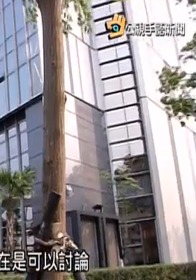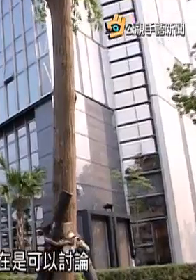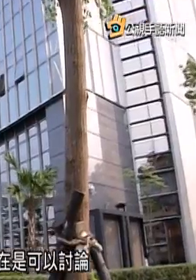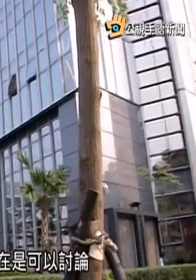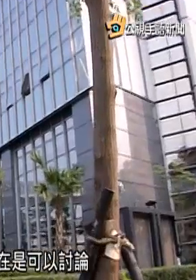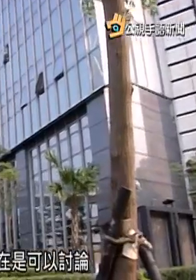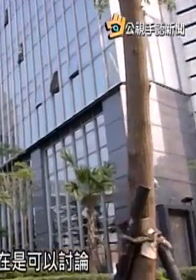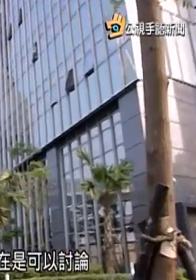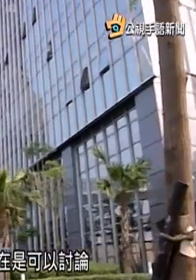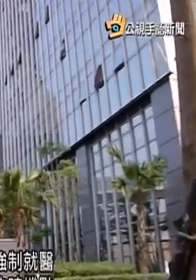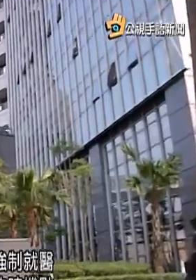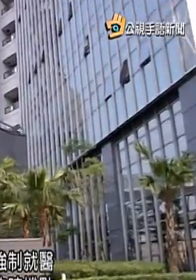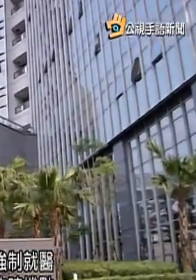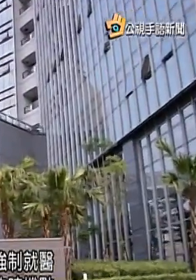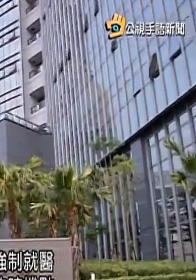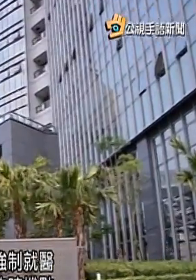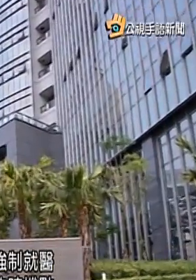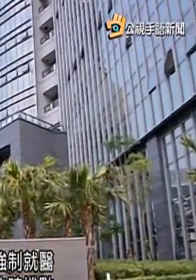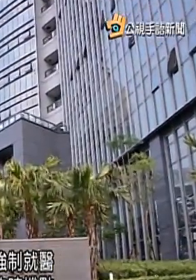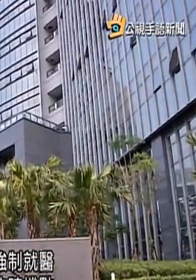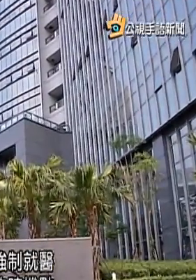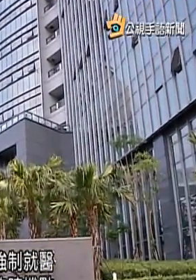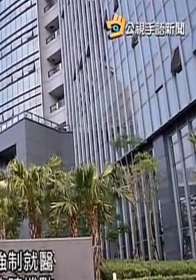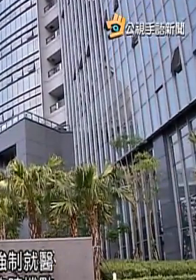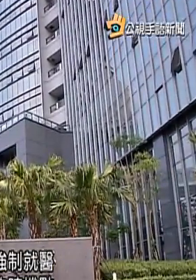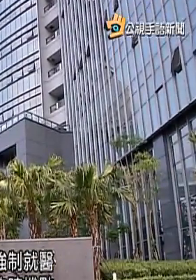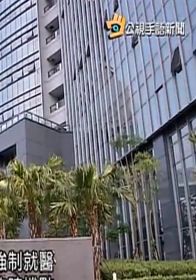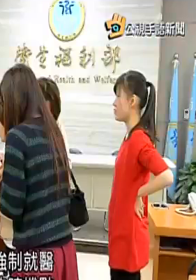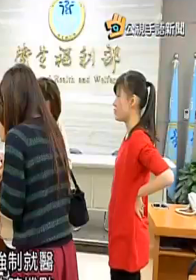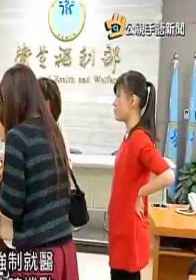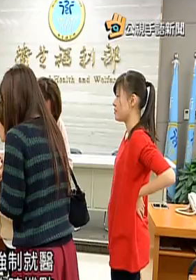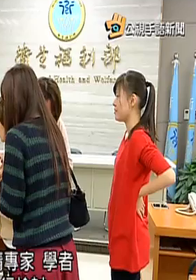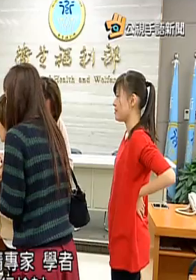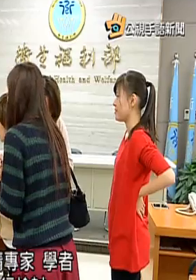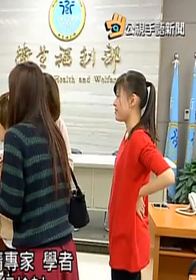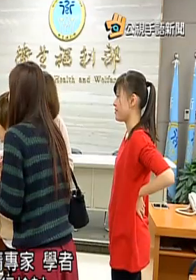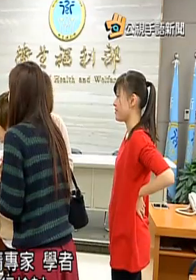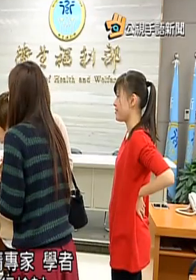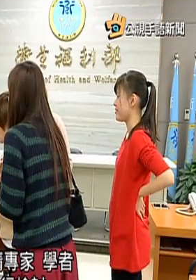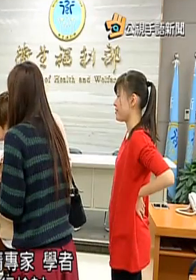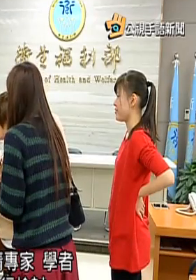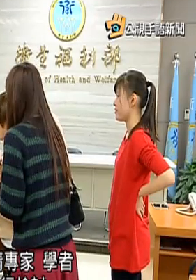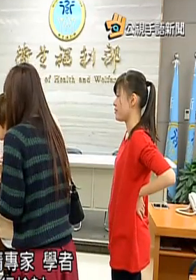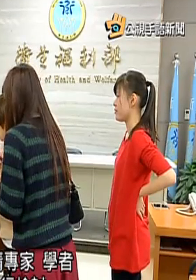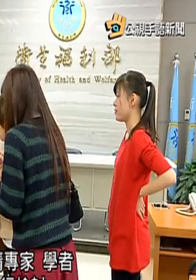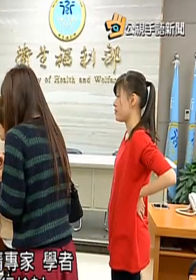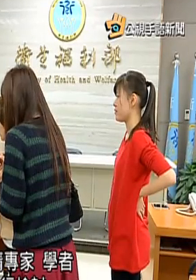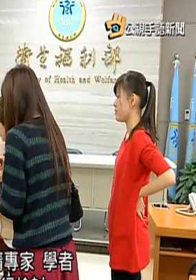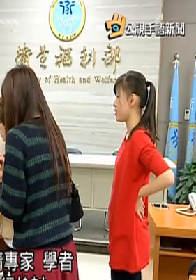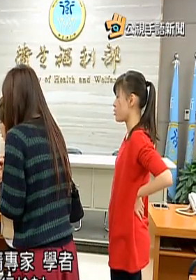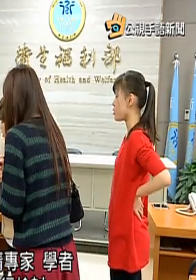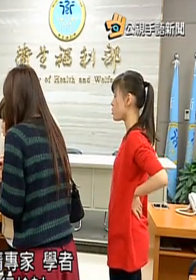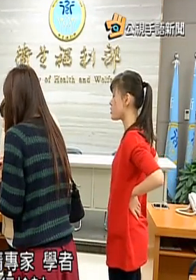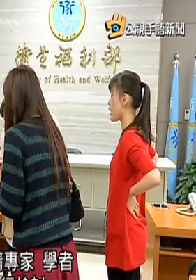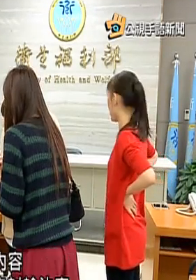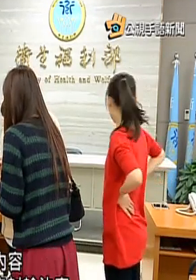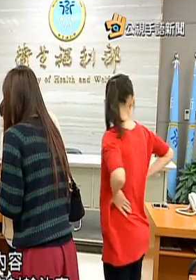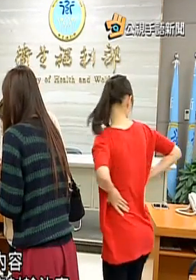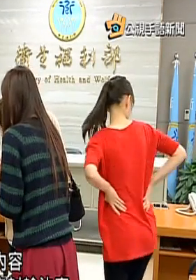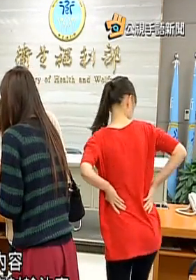可以讨论是否修改强制就医住院条件的时机点，近期内将邀请专家学者就修法进行检讨，具体内容还需要进一步